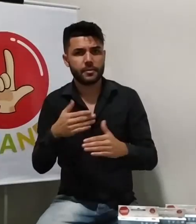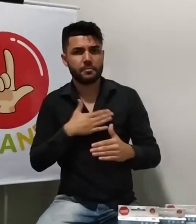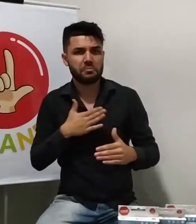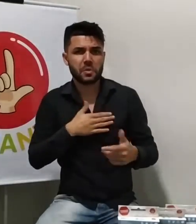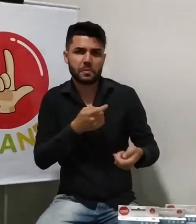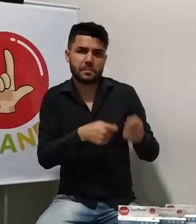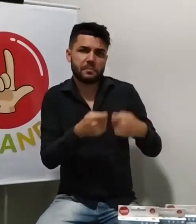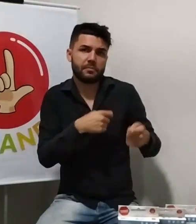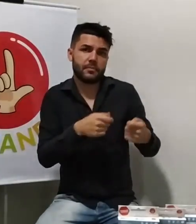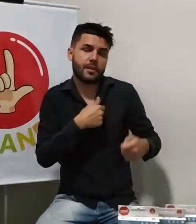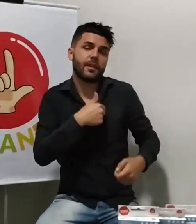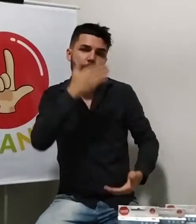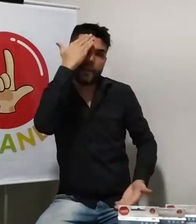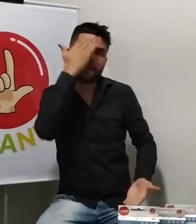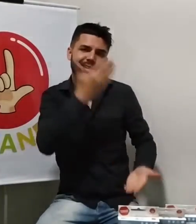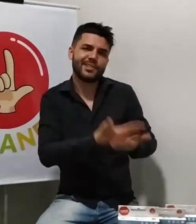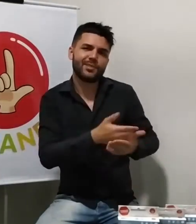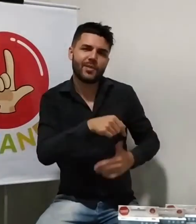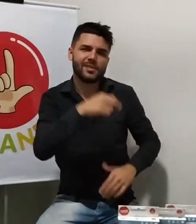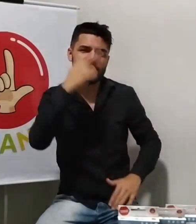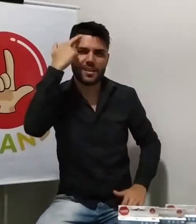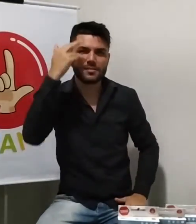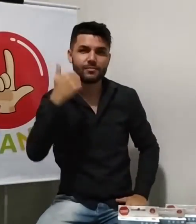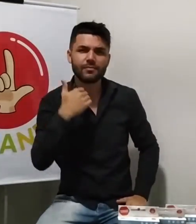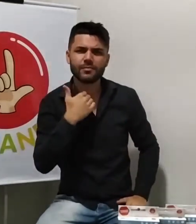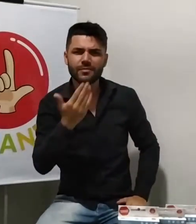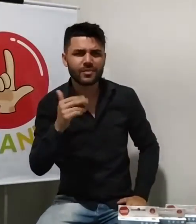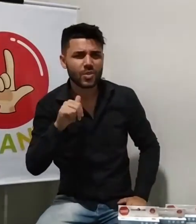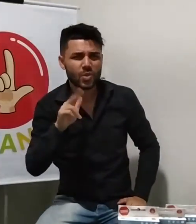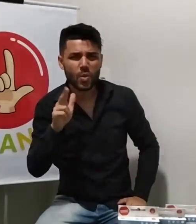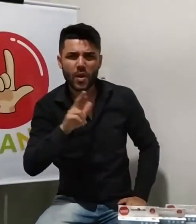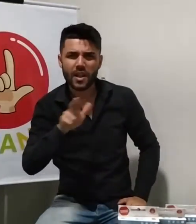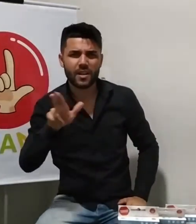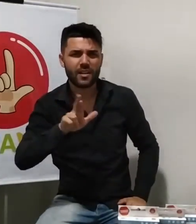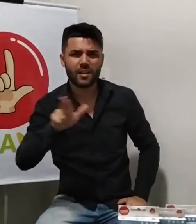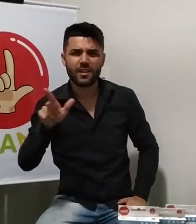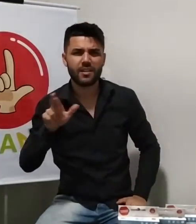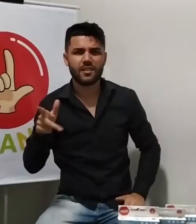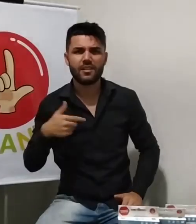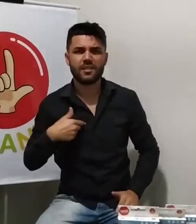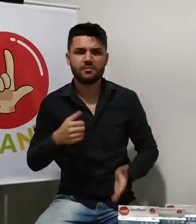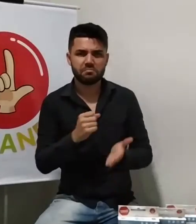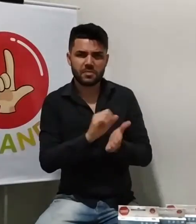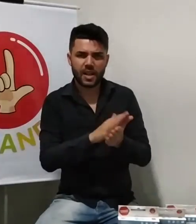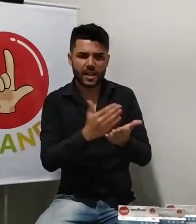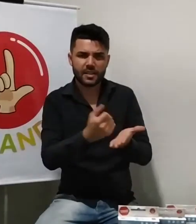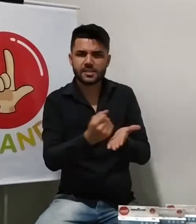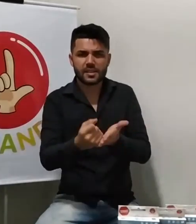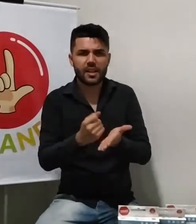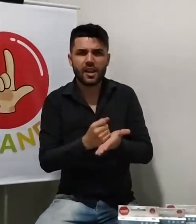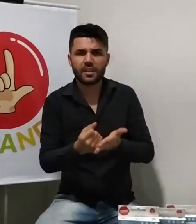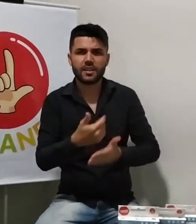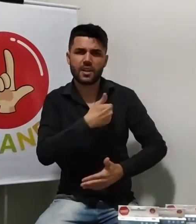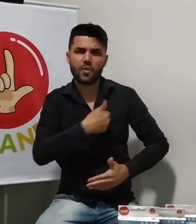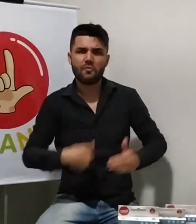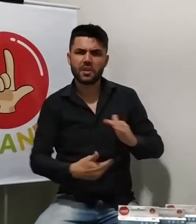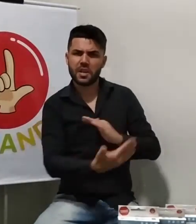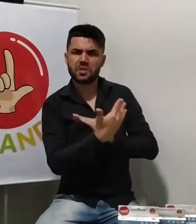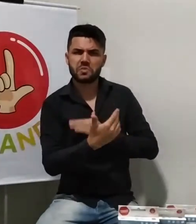por essa razão. Eu nunca tive ajuda de governo, nunca tive carteira assinada, nunca tive nenhuma bolsa assistencial, nunca passei numa universidade por cotas, porque